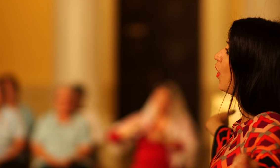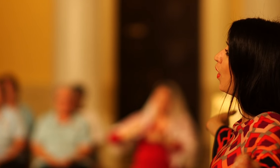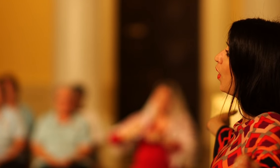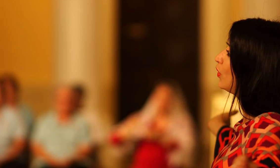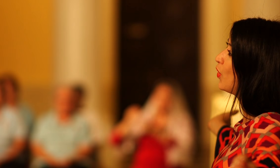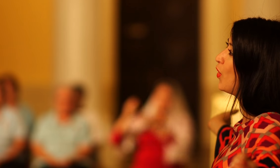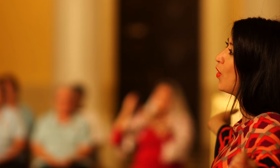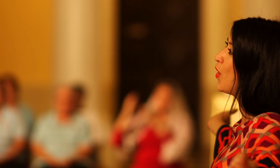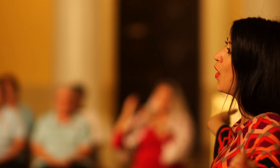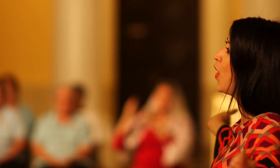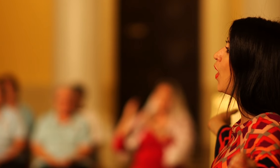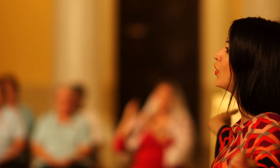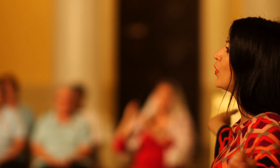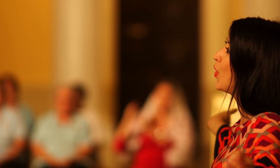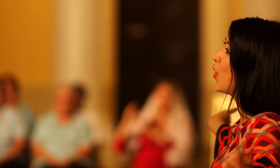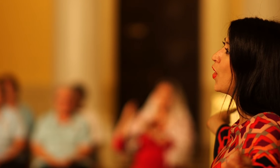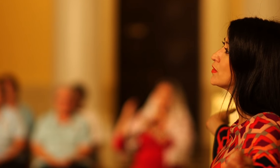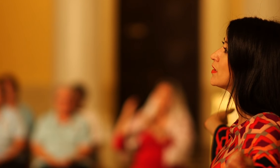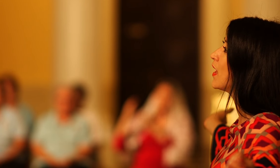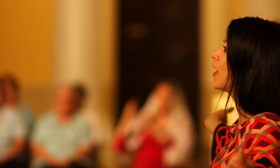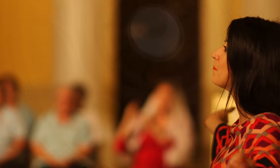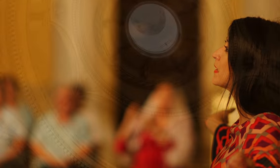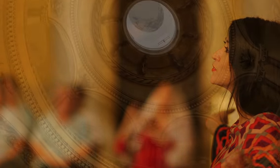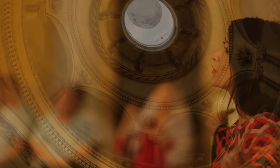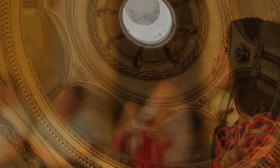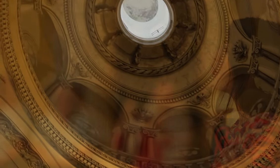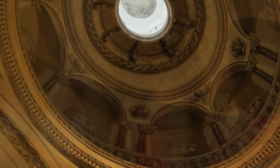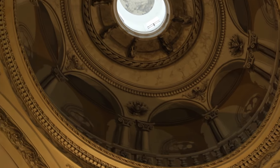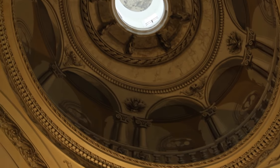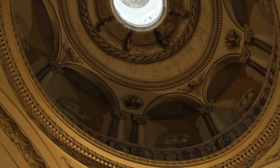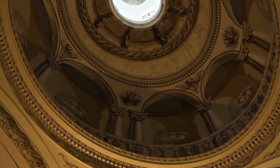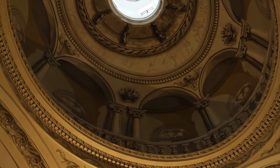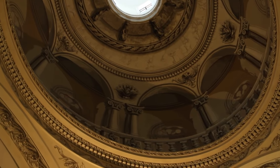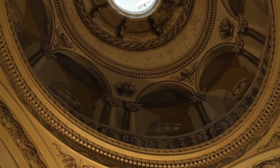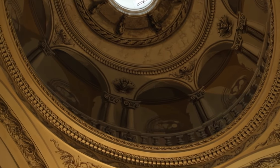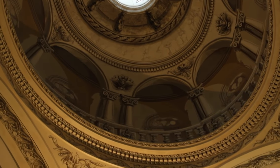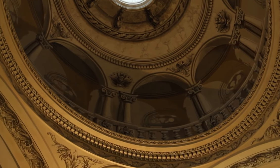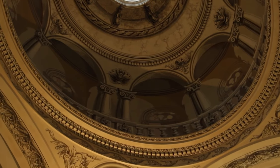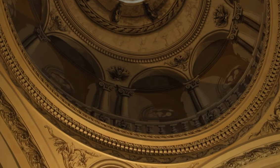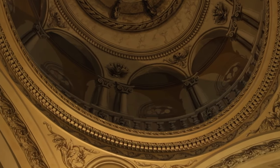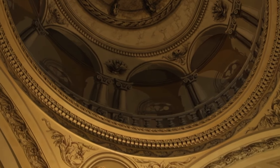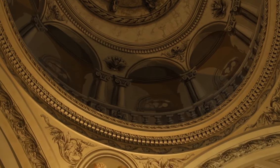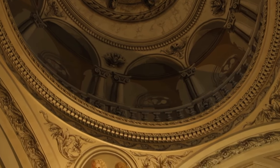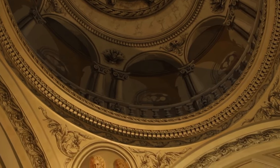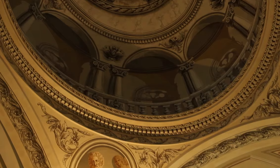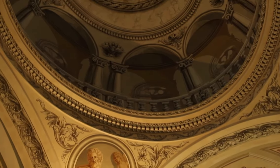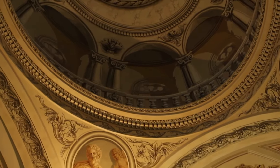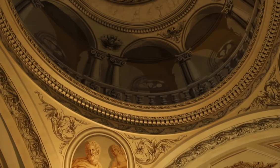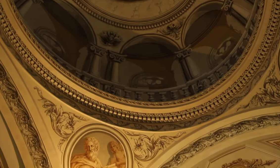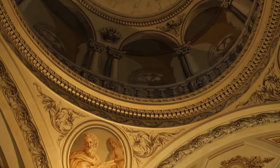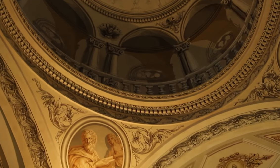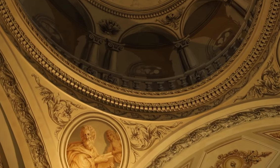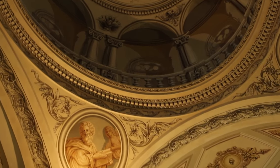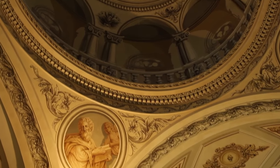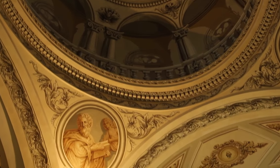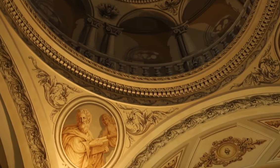dolorosa pasión, ten